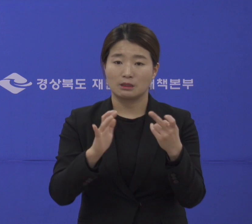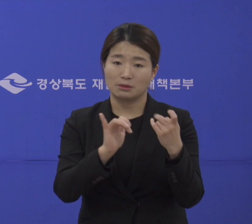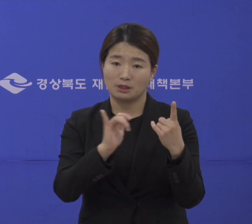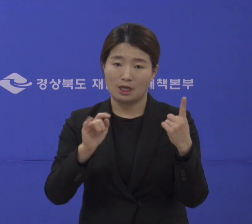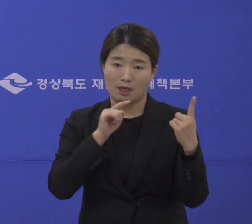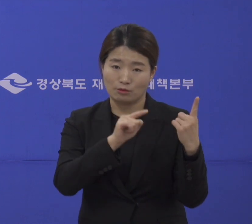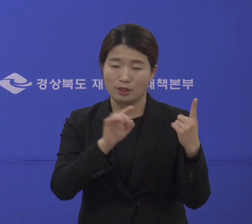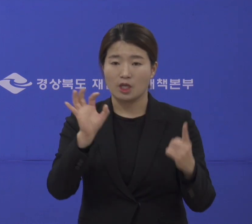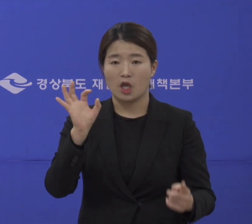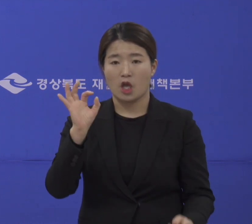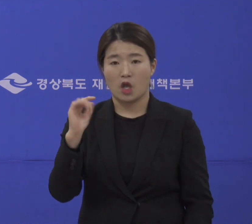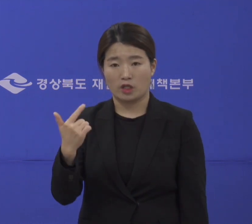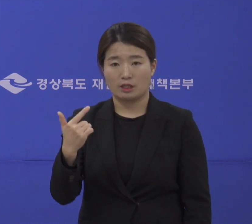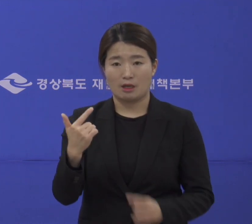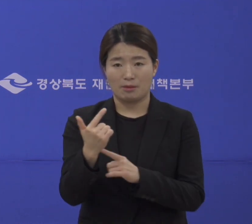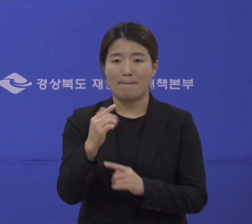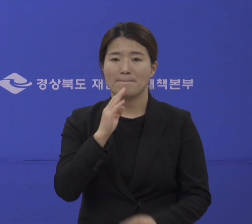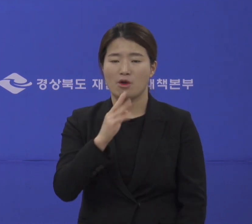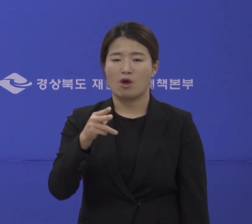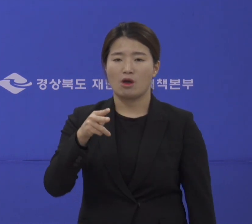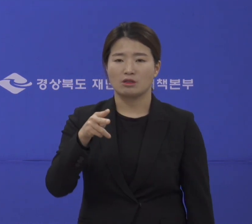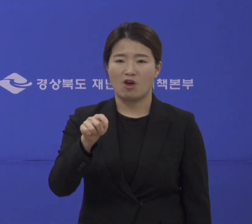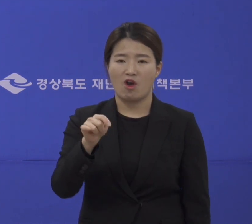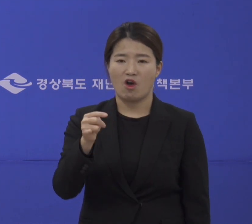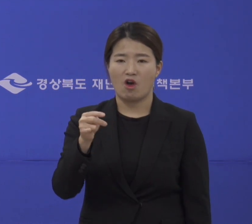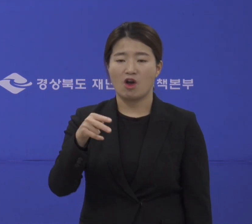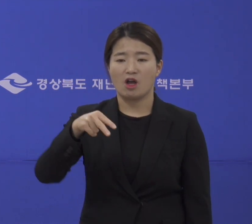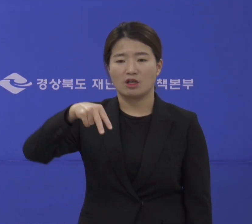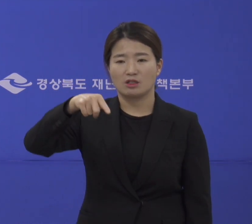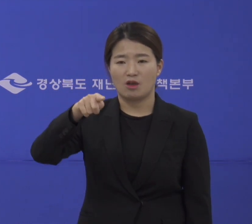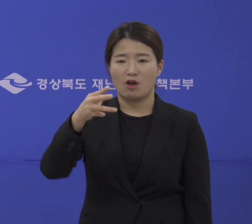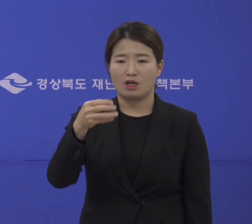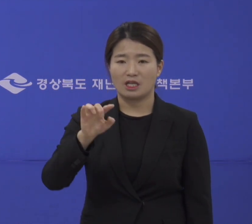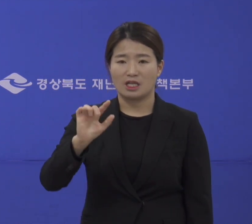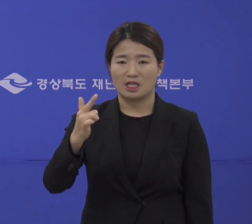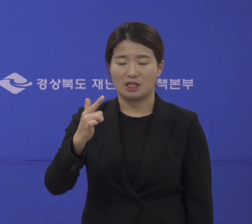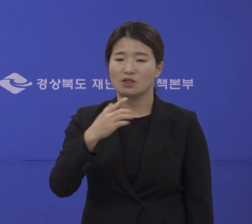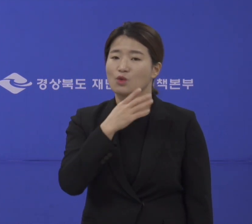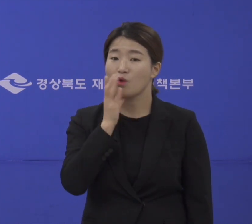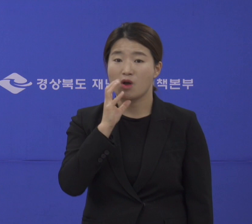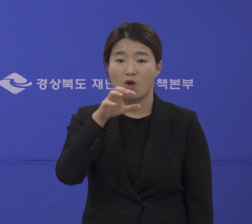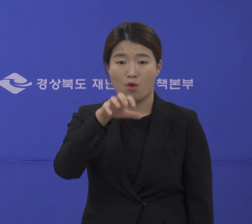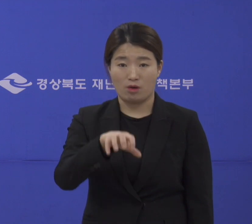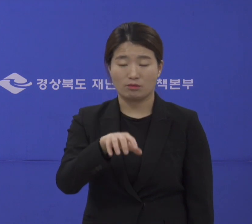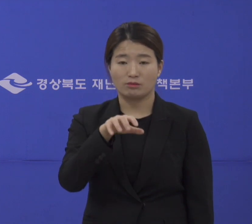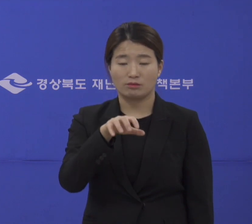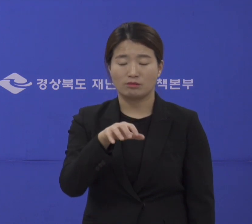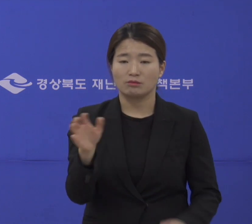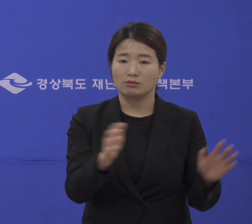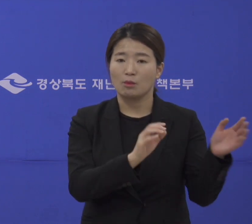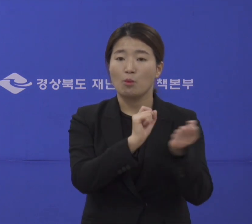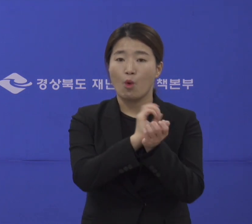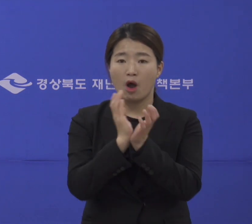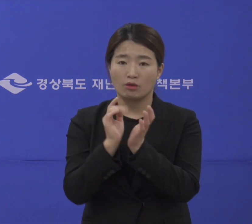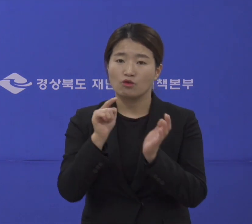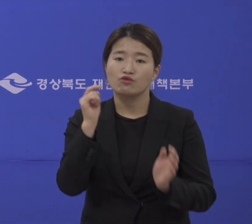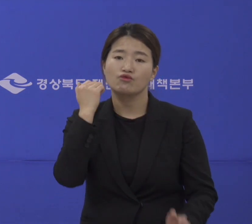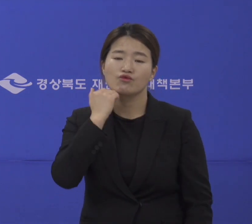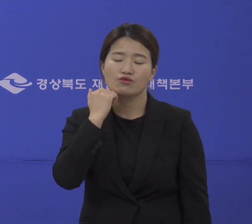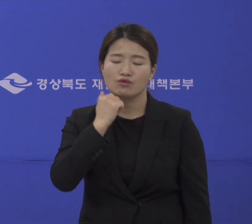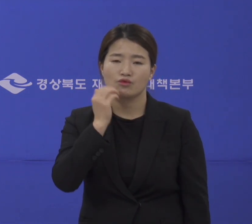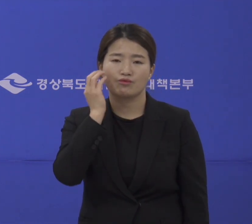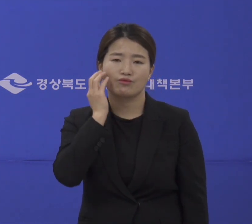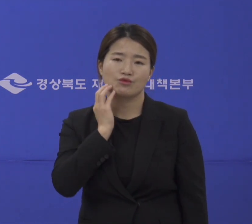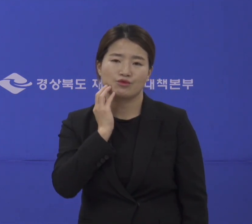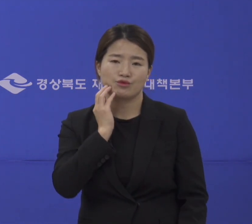0명은 6명이 서린요양원에서 발생을 했다는 말씀을 드리고 봉화 2명도